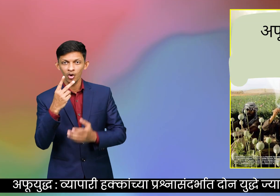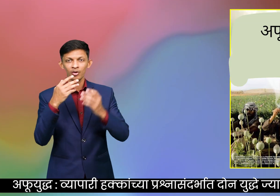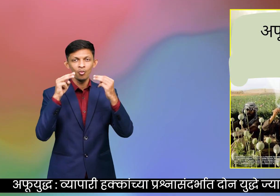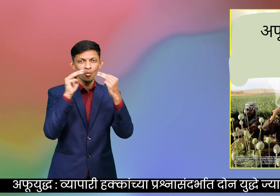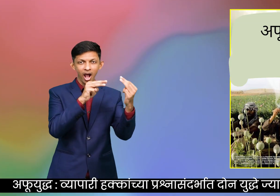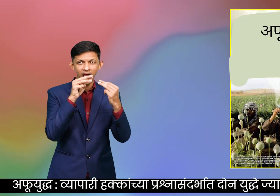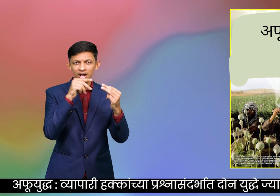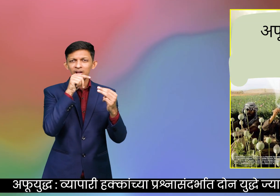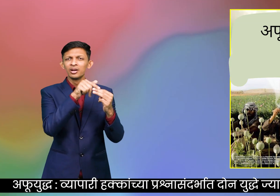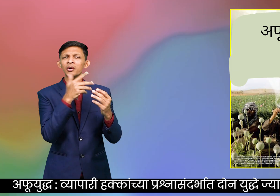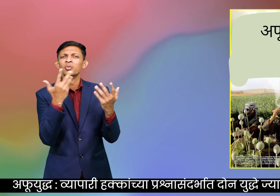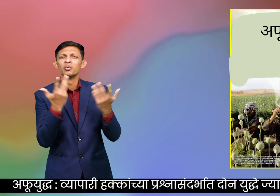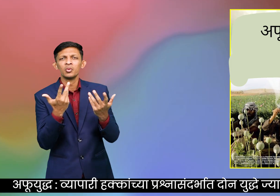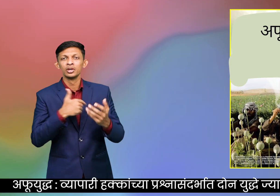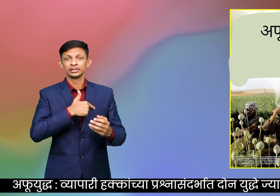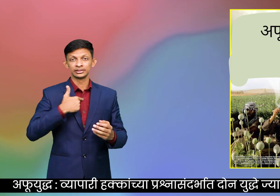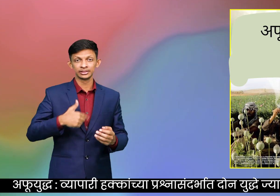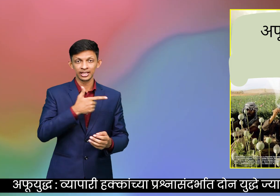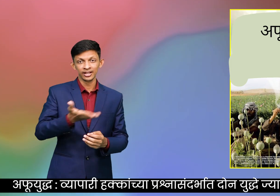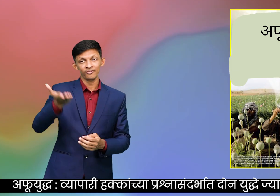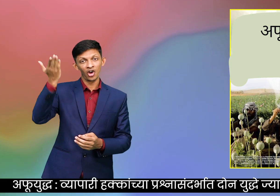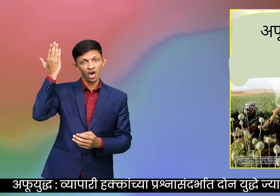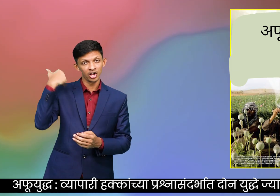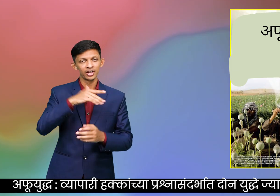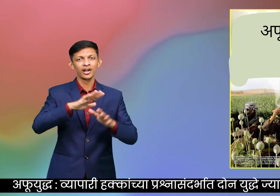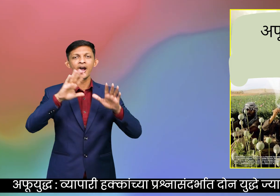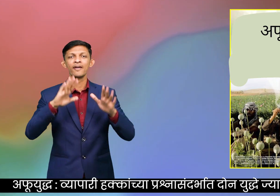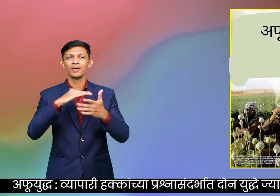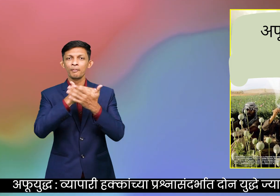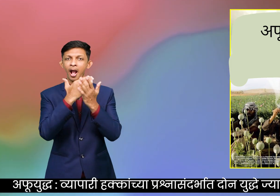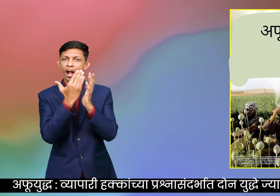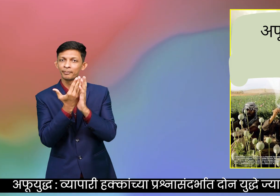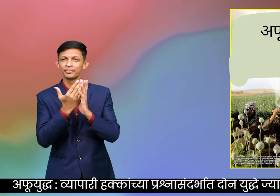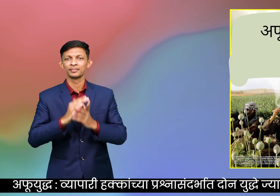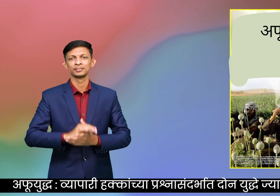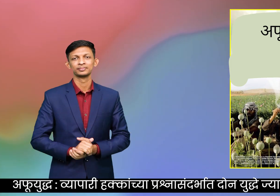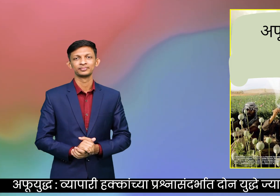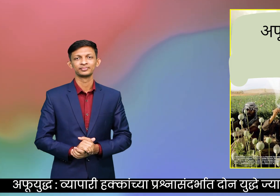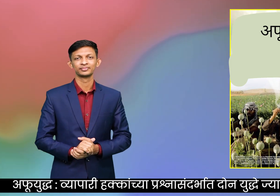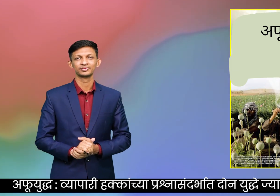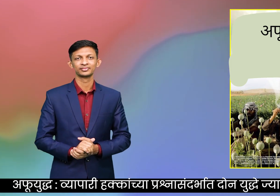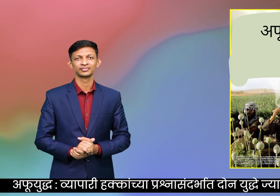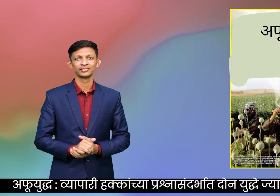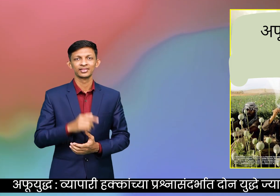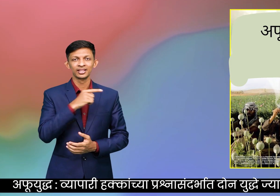अफुयुद्ध, व्यापारी हक्कांच्या प्रश्नासंदर्भात 2 युद्धे ज्यात चीनचा सहभाग होता.